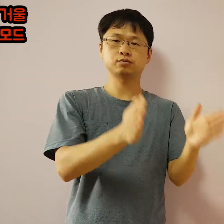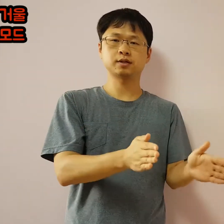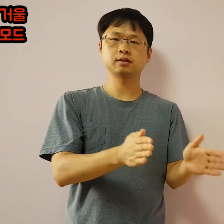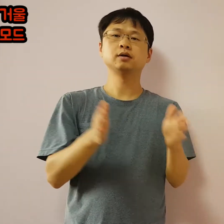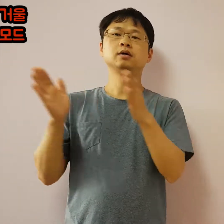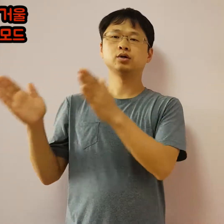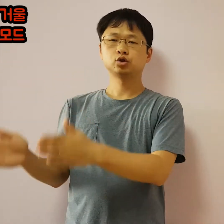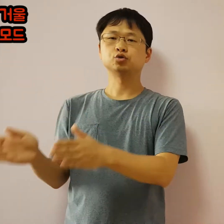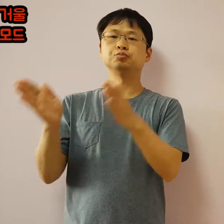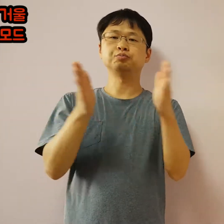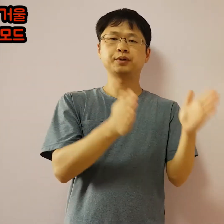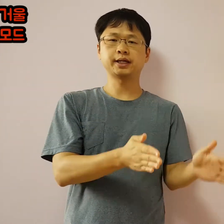번. 준비.